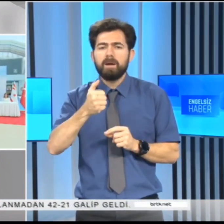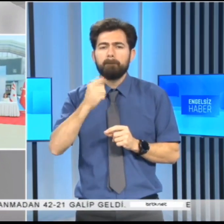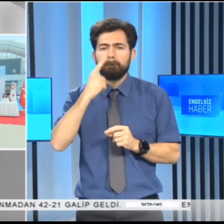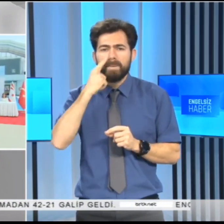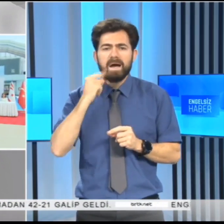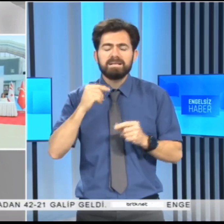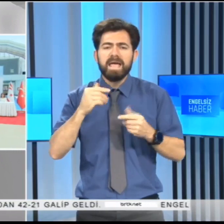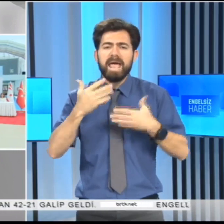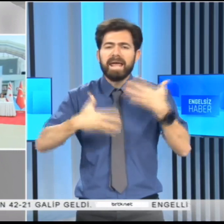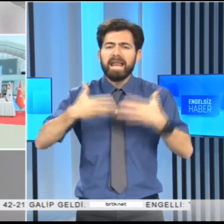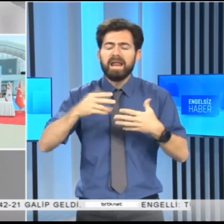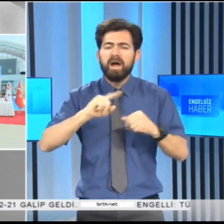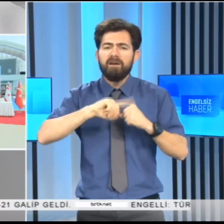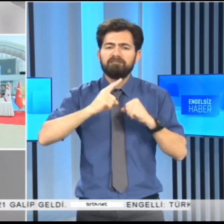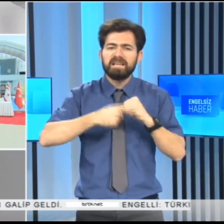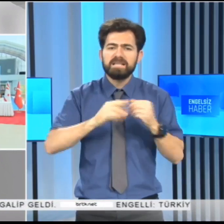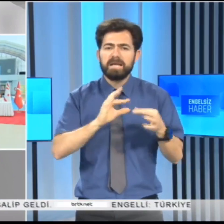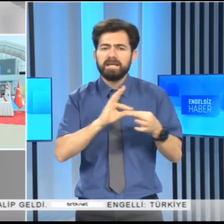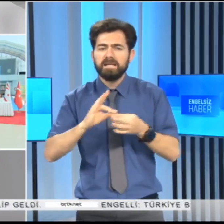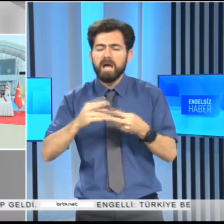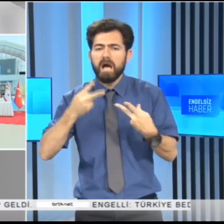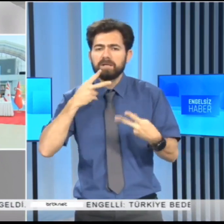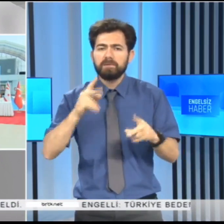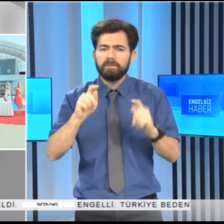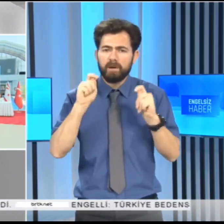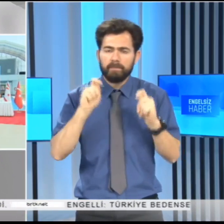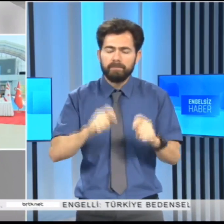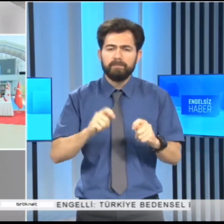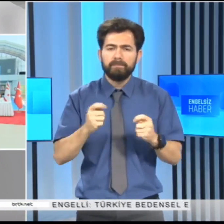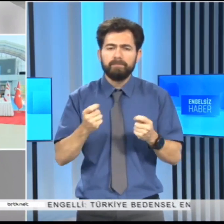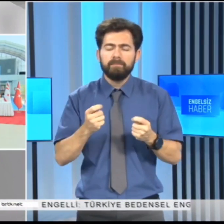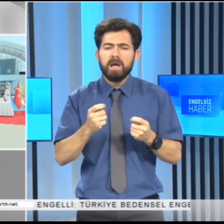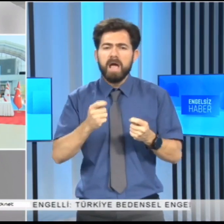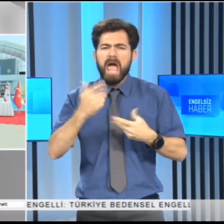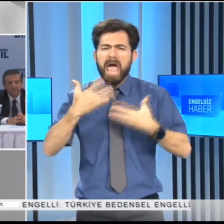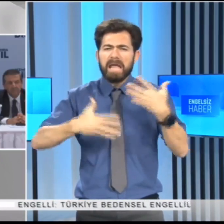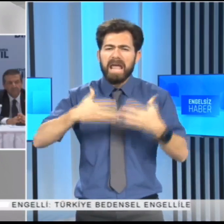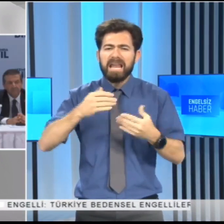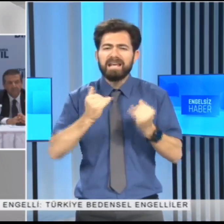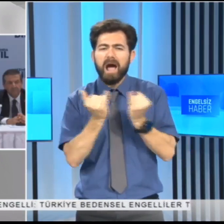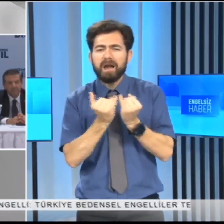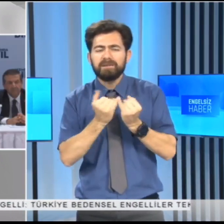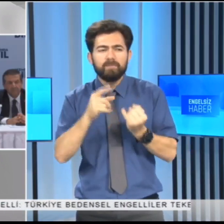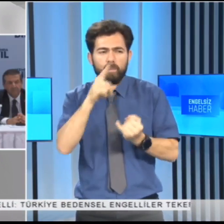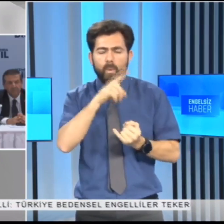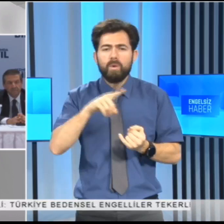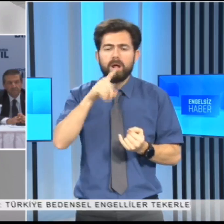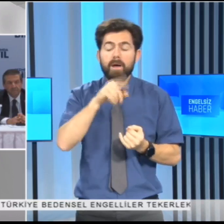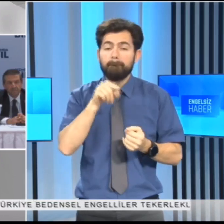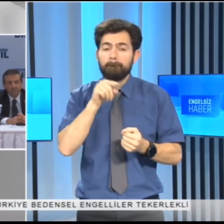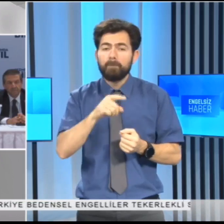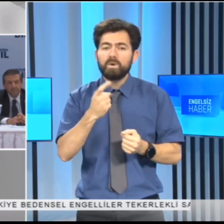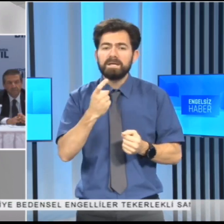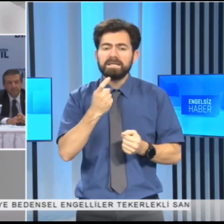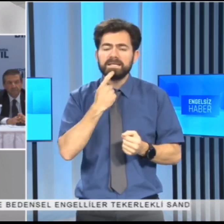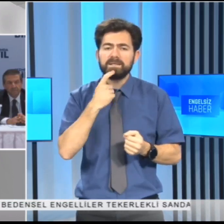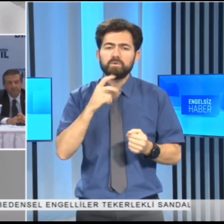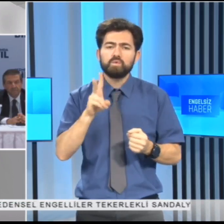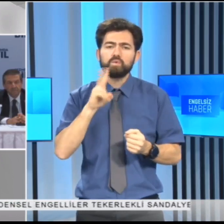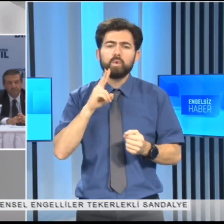Engelliler Haftası ile ilgili açıklamalarda bulunarak, engelli kardeşlerimizle bu yıl sonuna